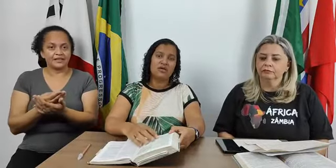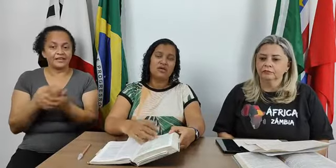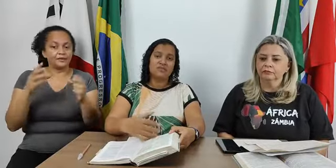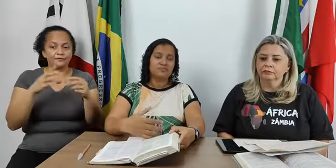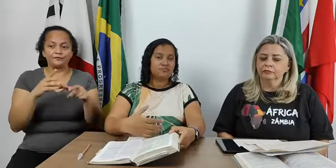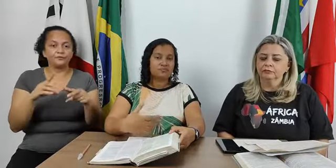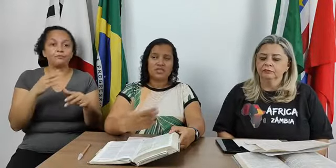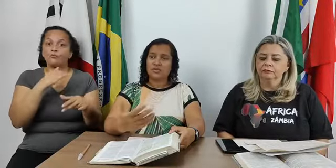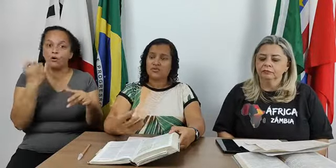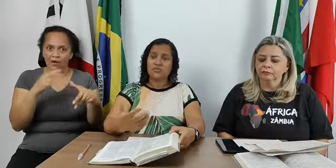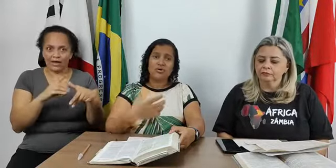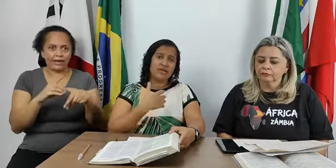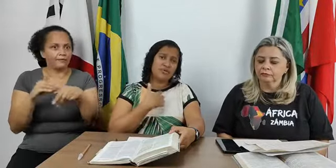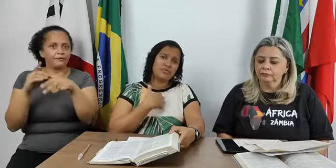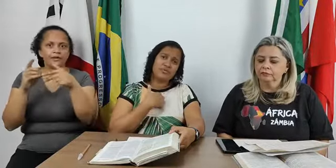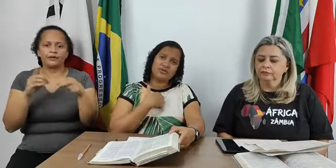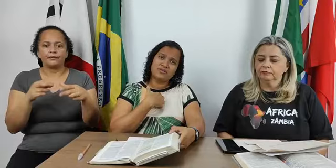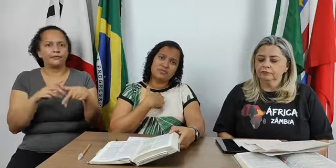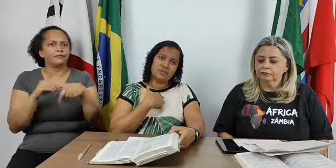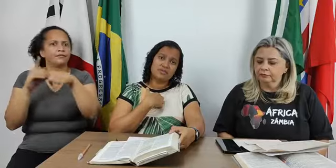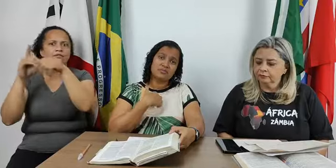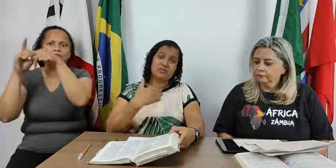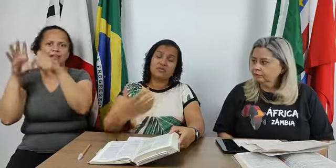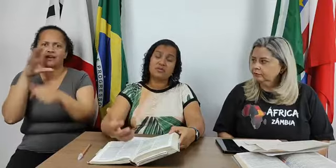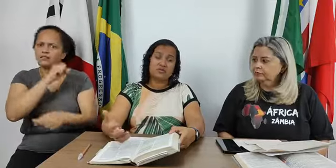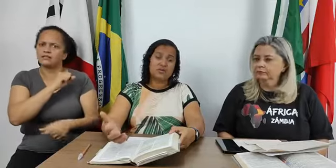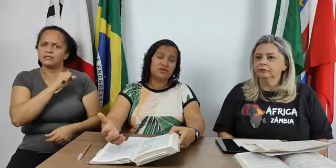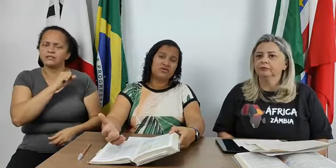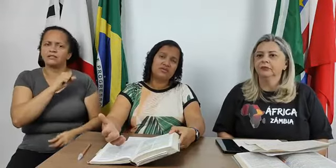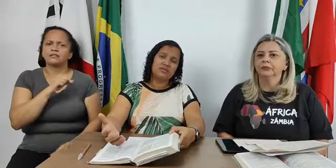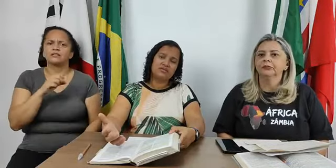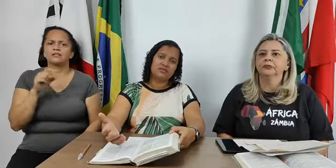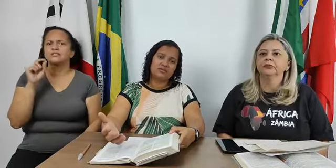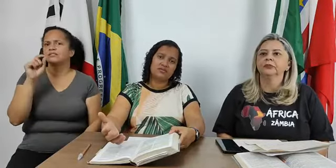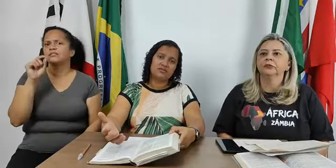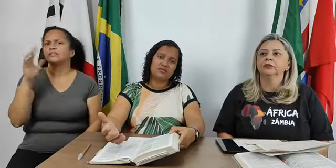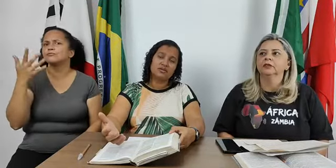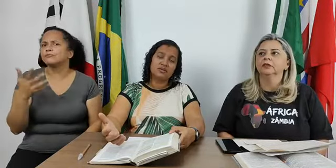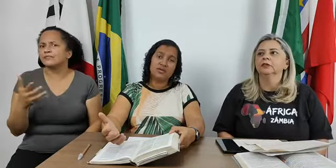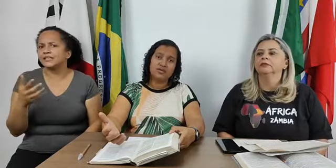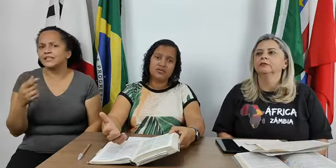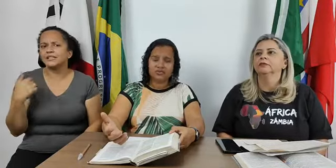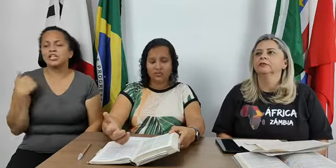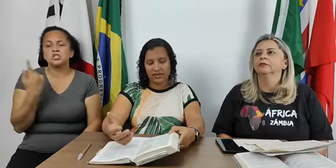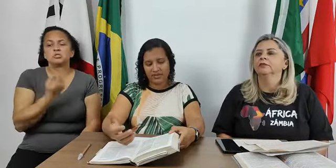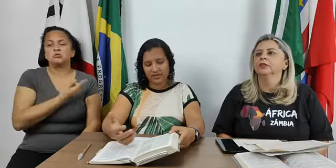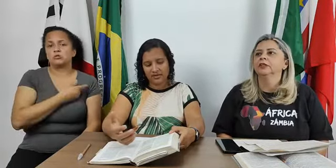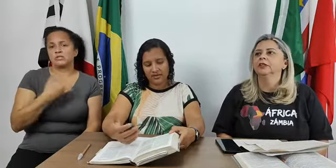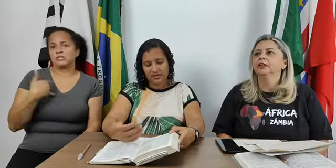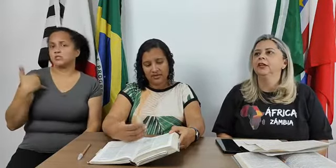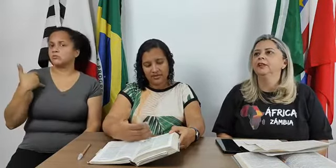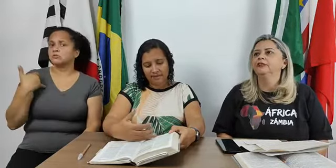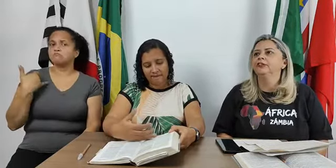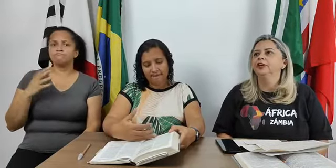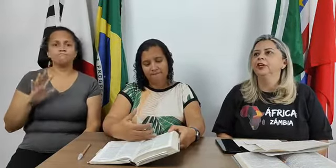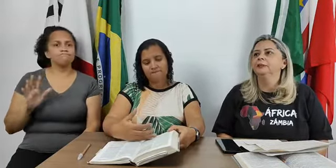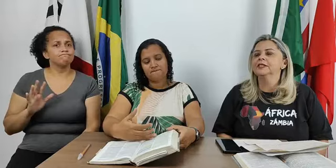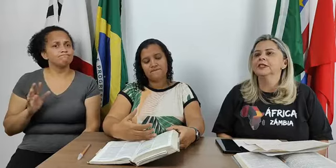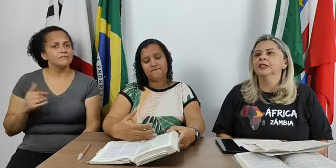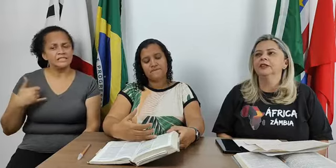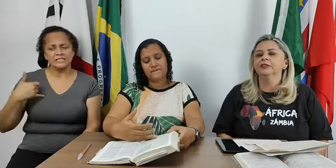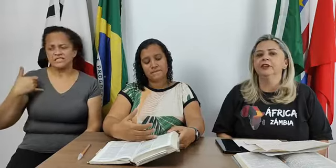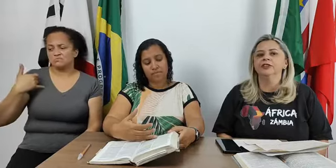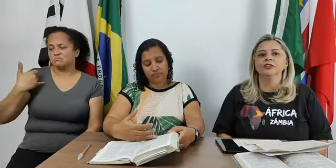Deus, só olharmos para nós mesmos, estamos sendo egoístas. E não é isso que o Pai quer. E ele